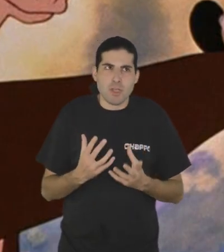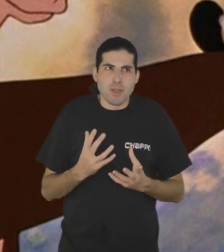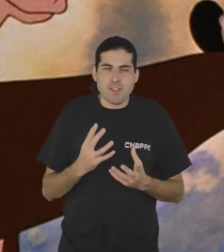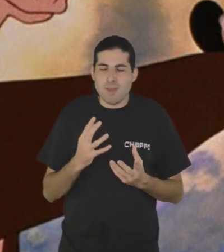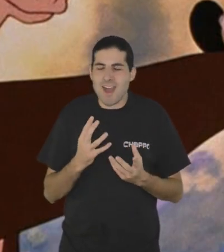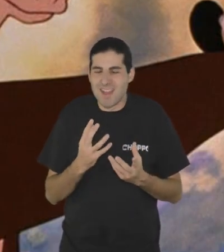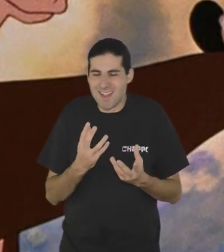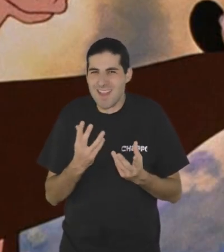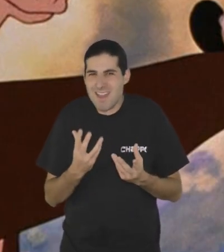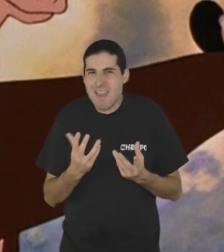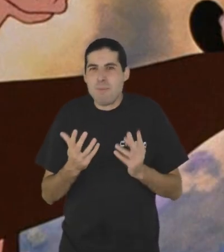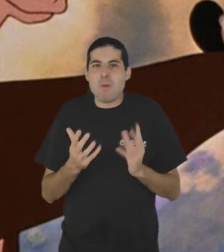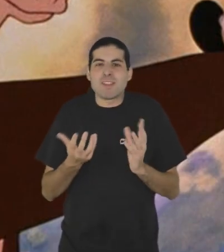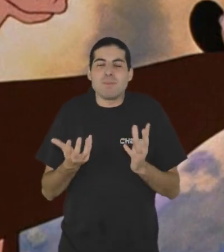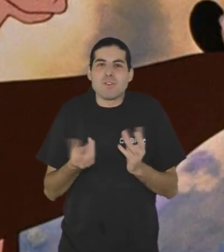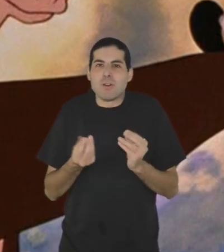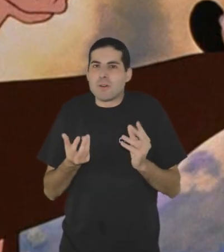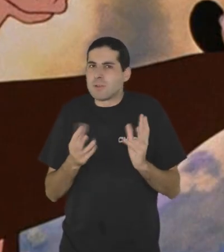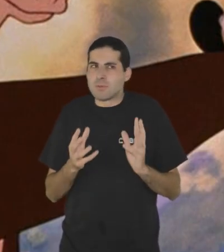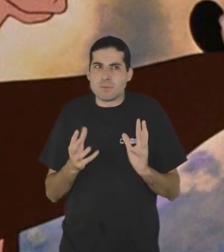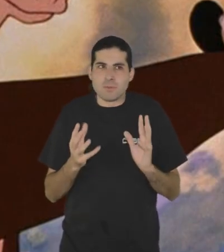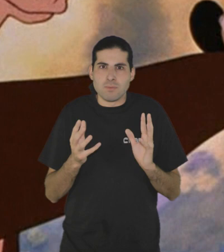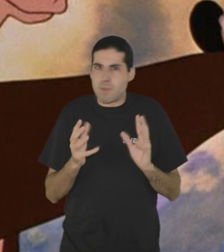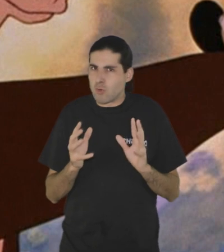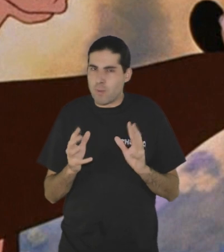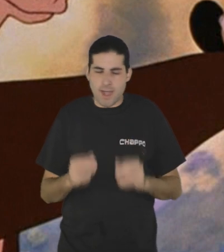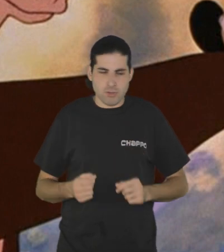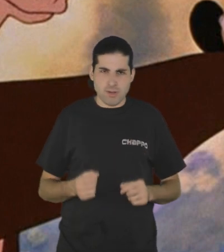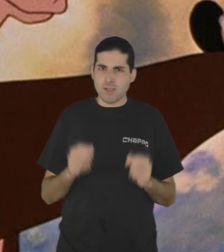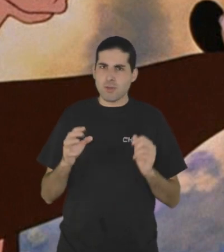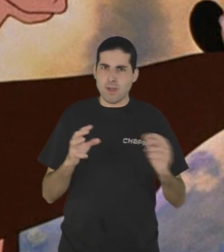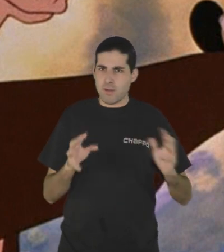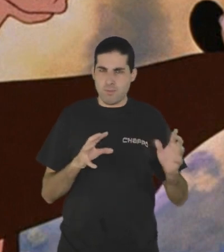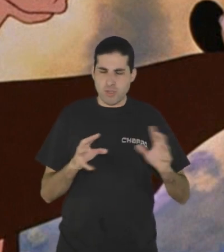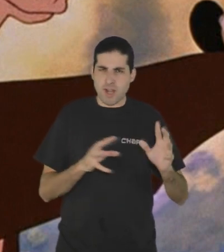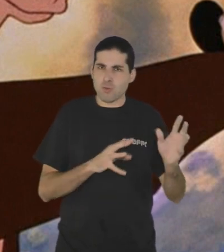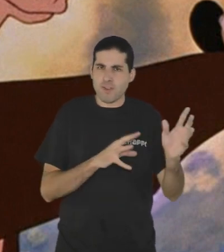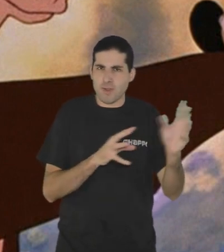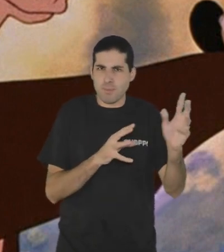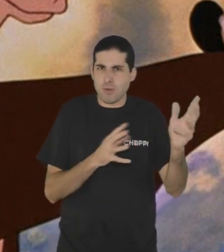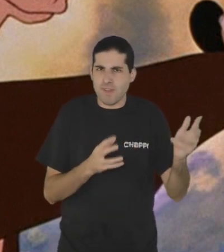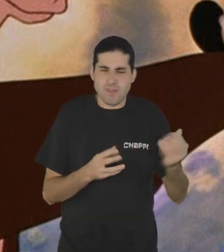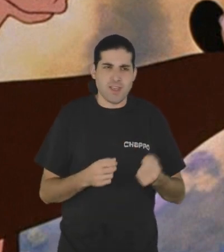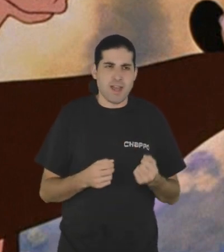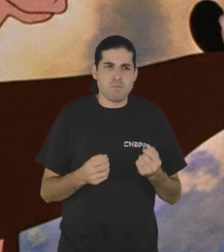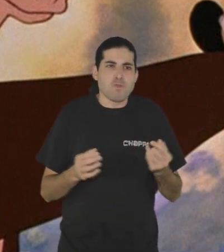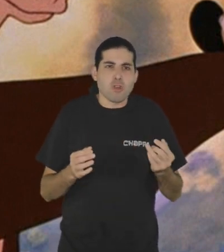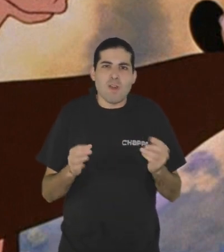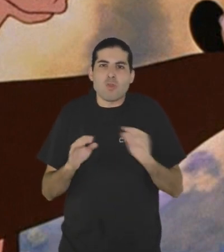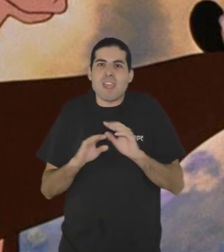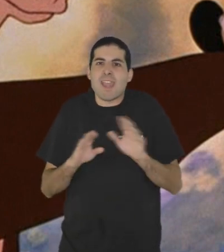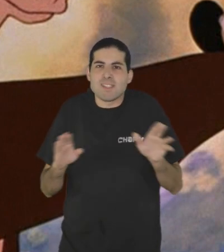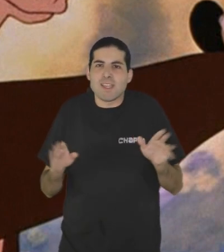amo. Questo mi ha un attimino preoccupato. Sono andato a... ho fatto qualche piccola verifica,